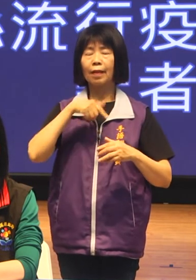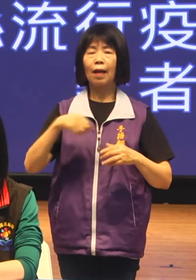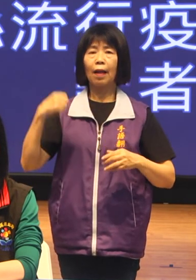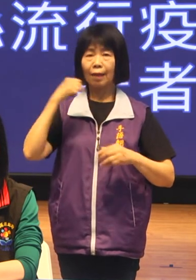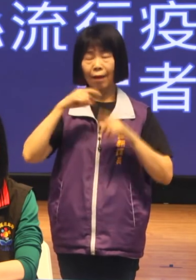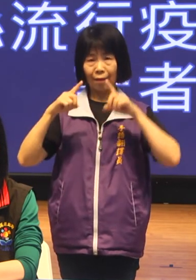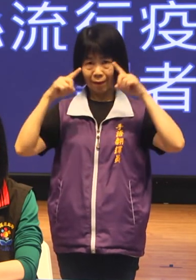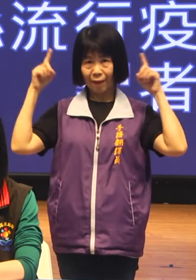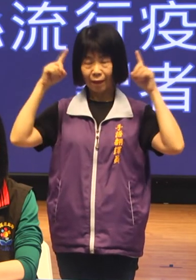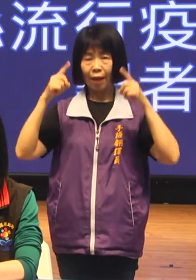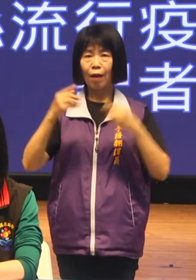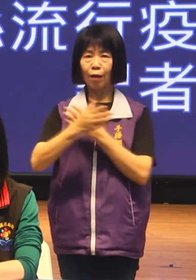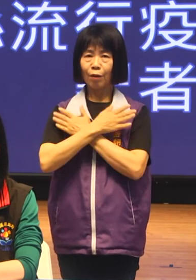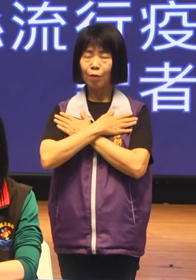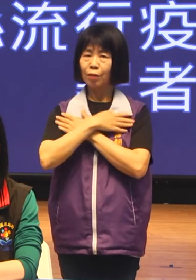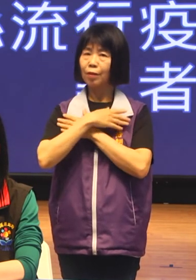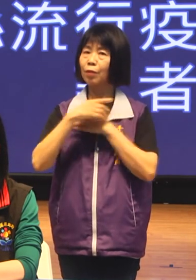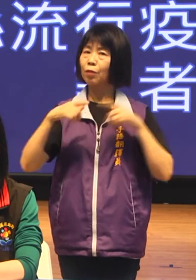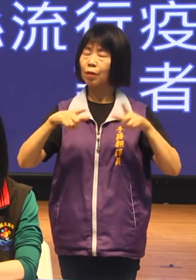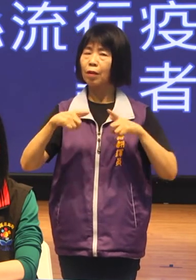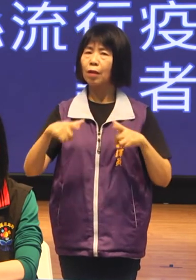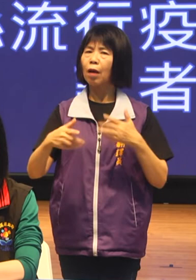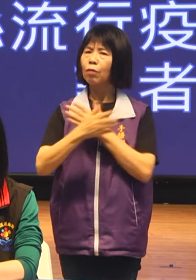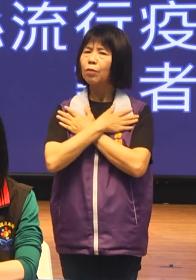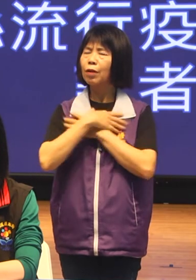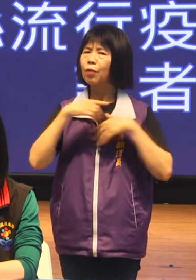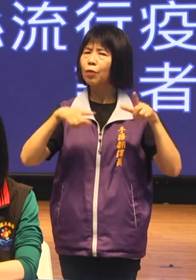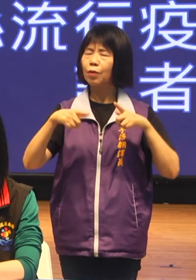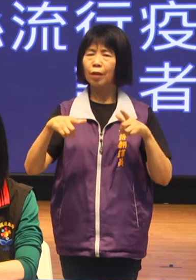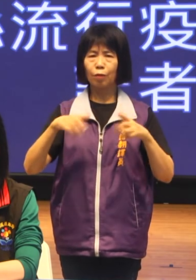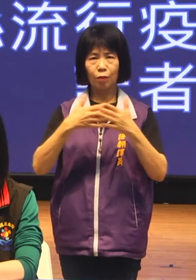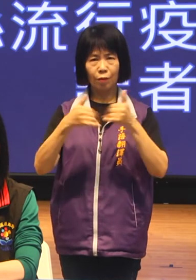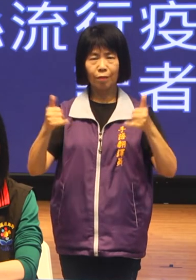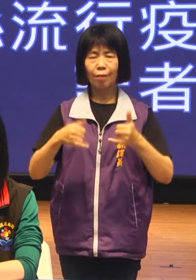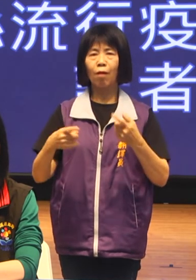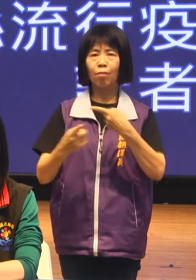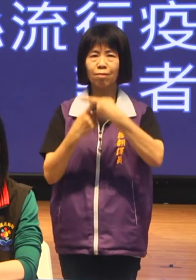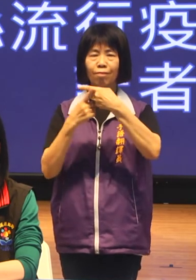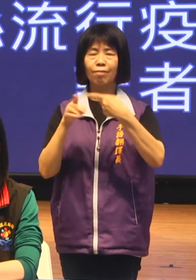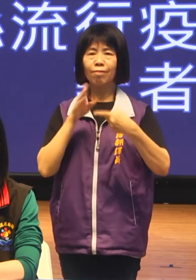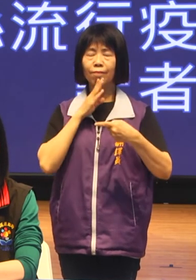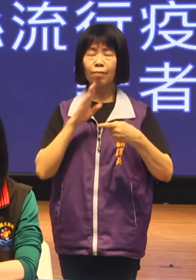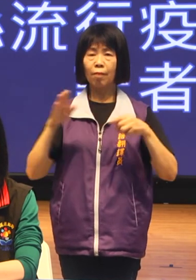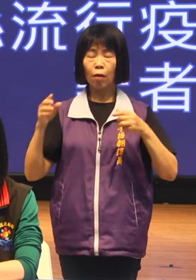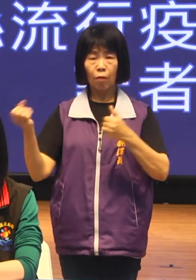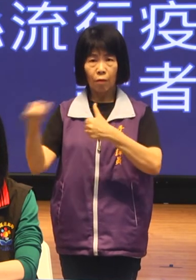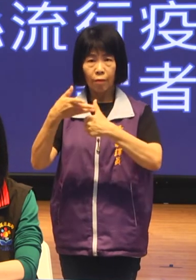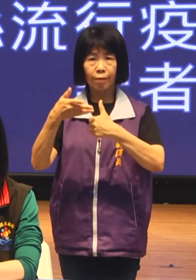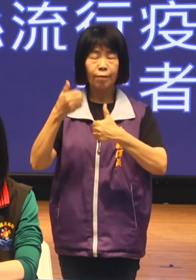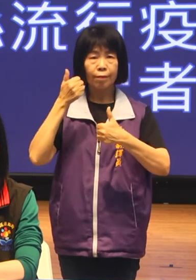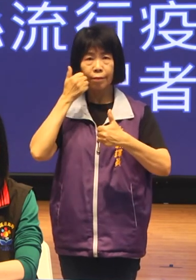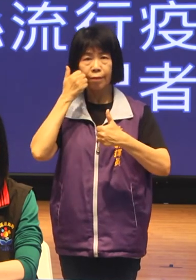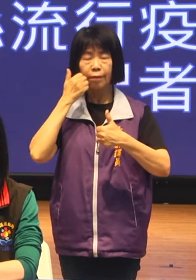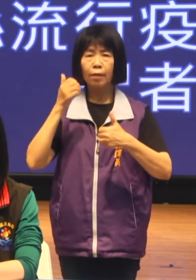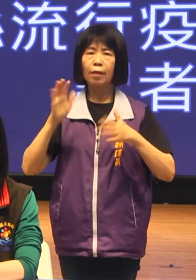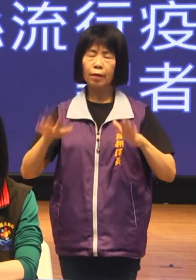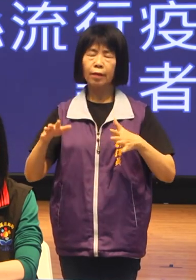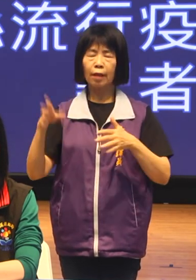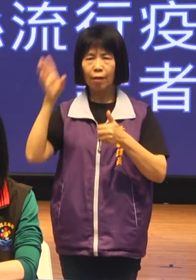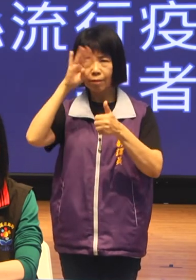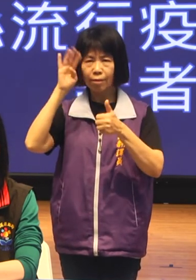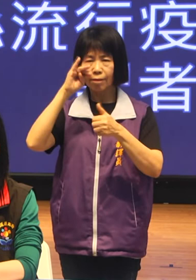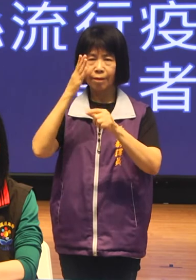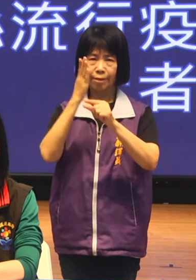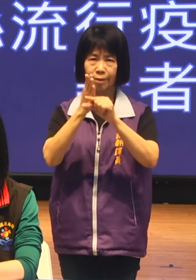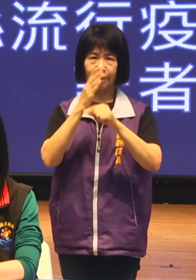儿园，它是一位幼生确诊，那目前的一个感染的一个状况呢，我们还在厘清